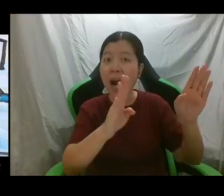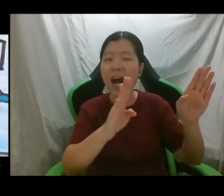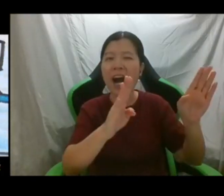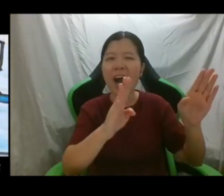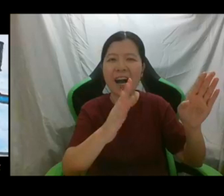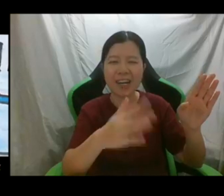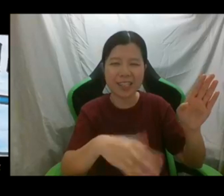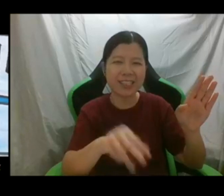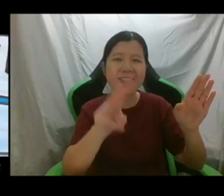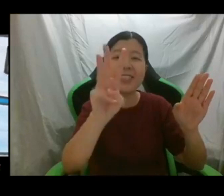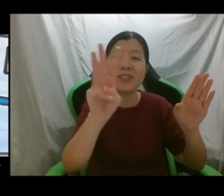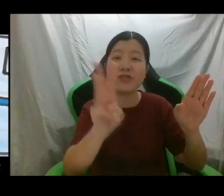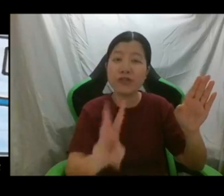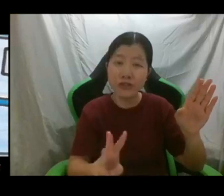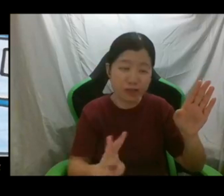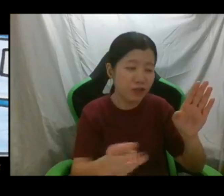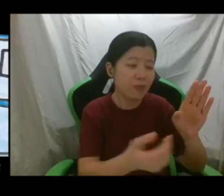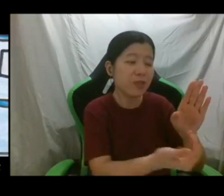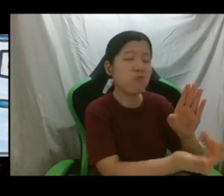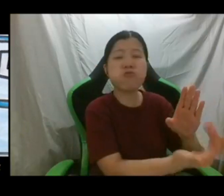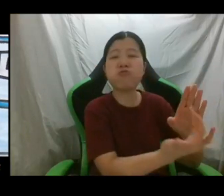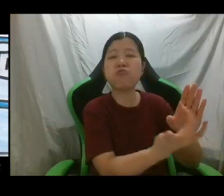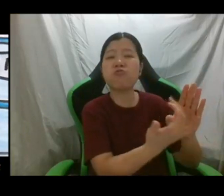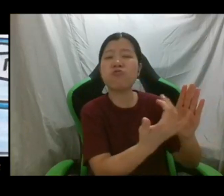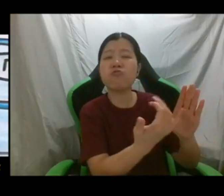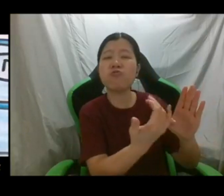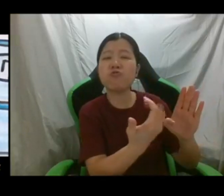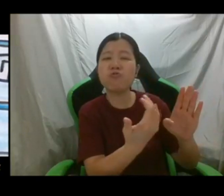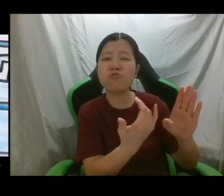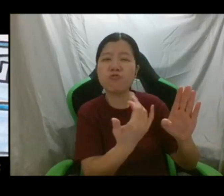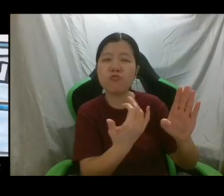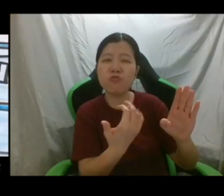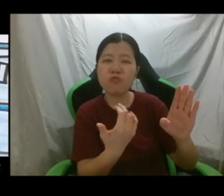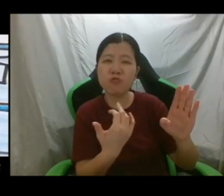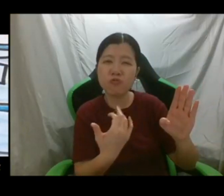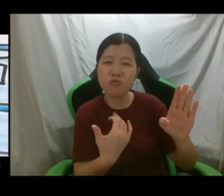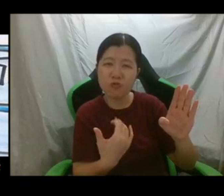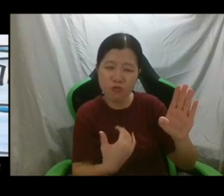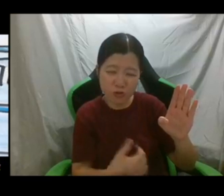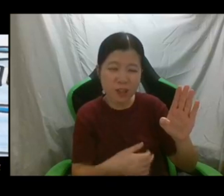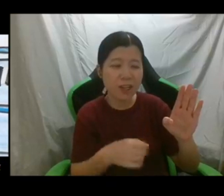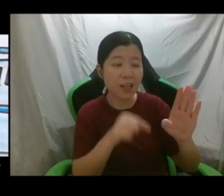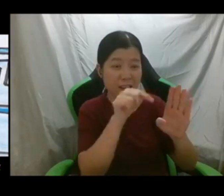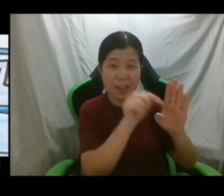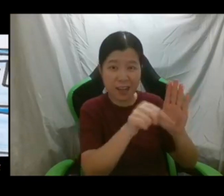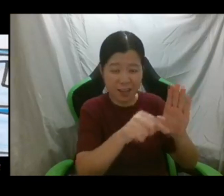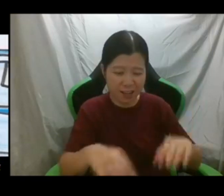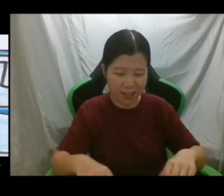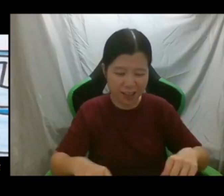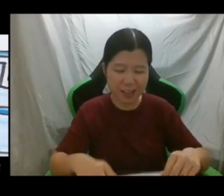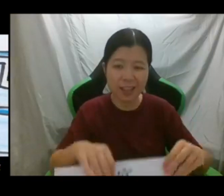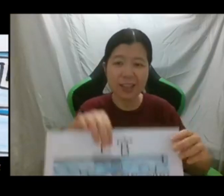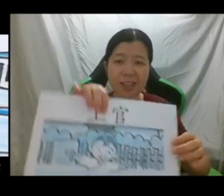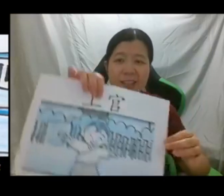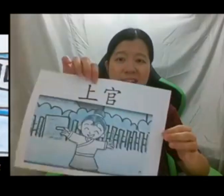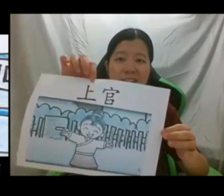水缸一裂，啲水就即刻湧晒出嚟，浸響水入面嘅上官都